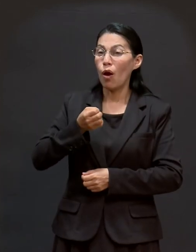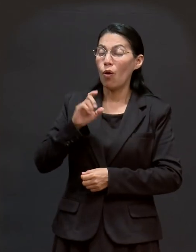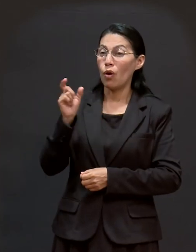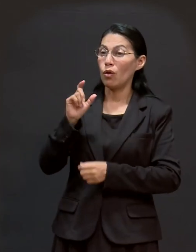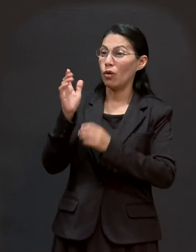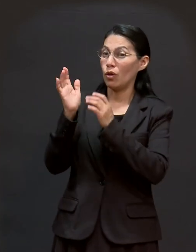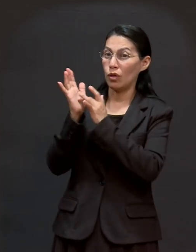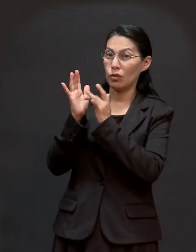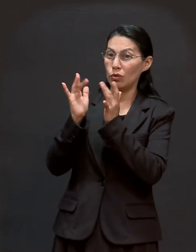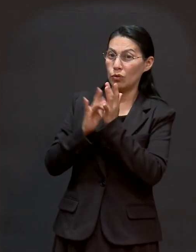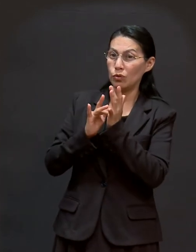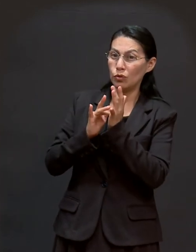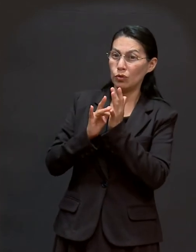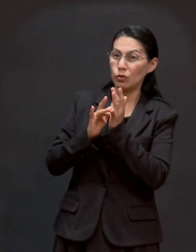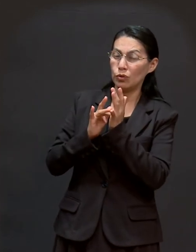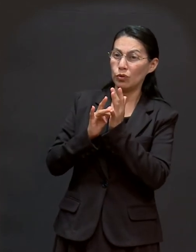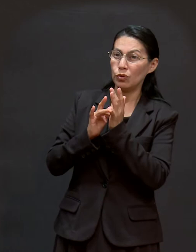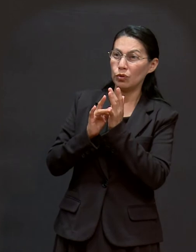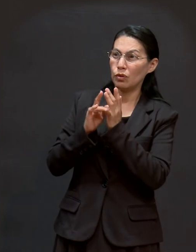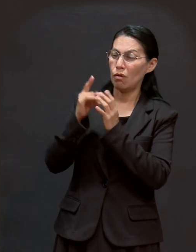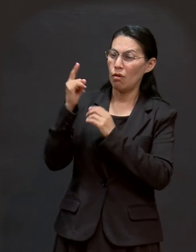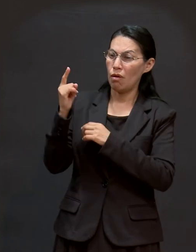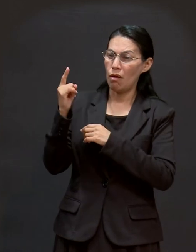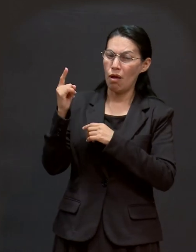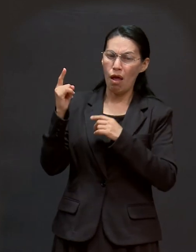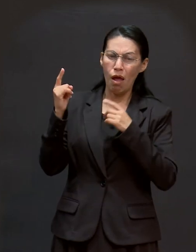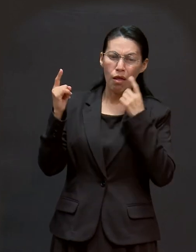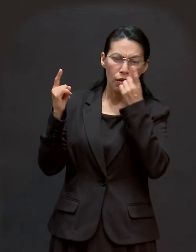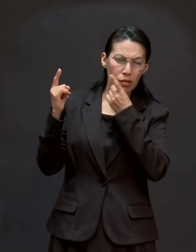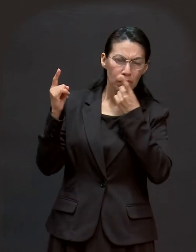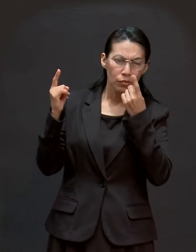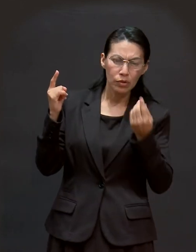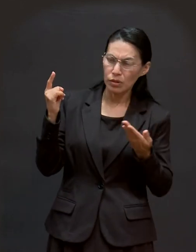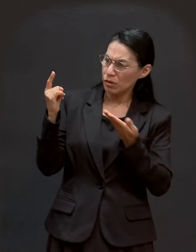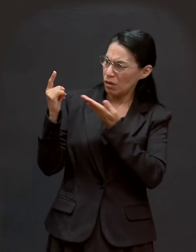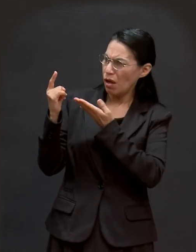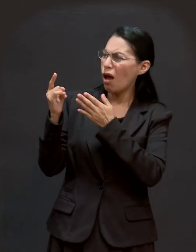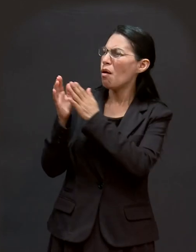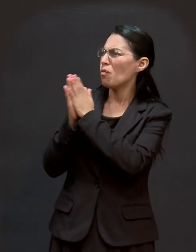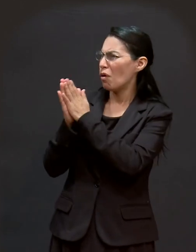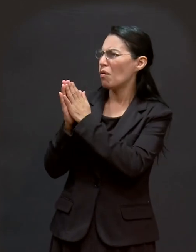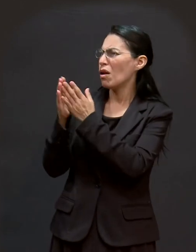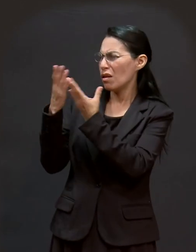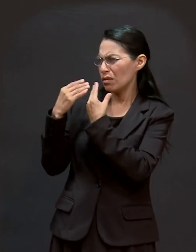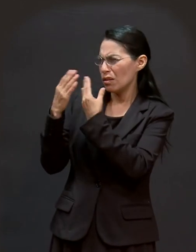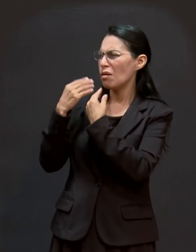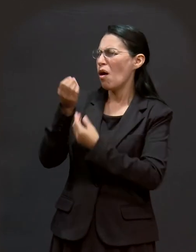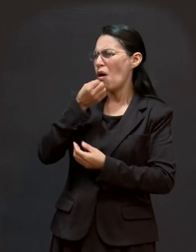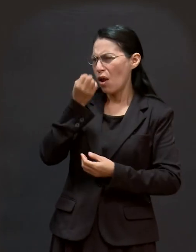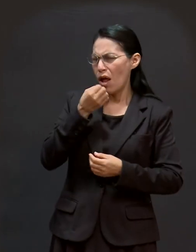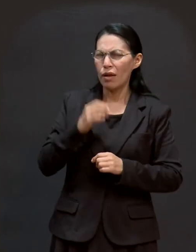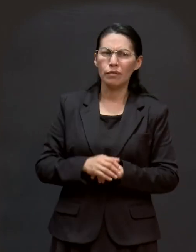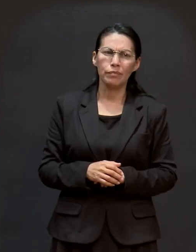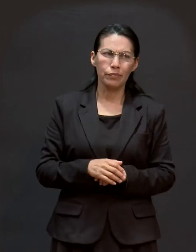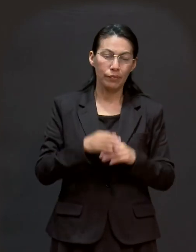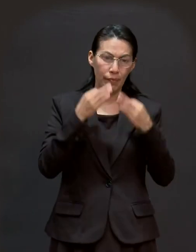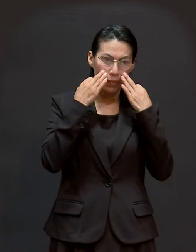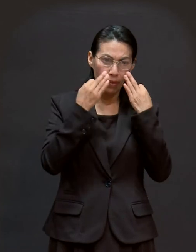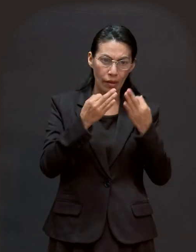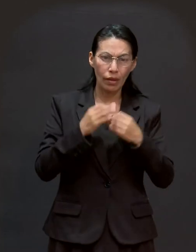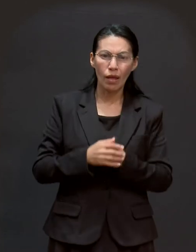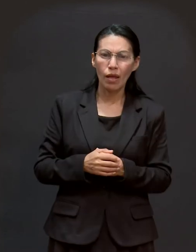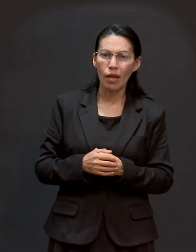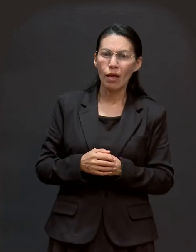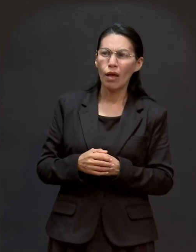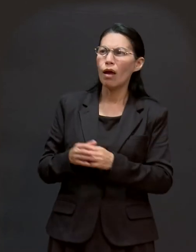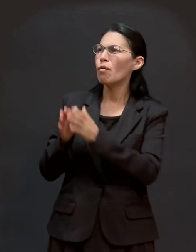discípulos le preguntaban a jesús enséñanos a orar jesús le contaba una historia de alguien que estaba molestando a alguien para que le diera ayuda no sé si te